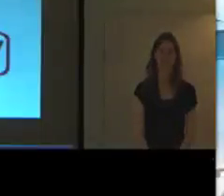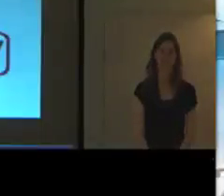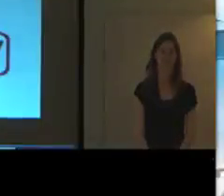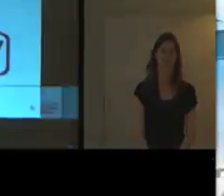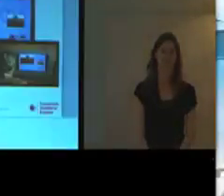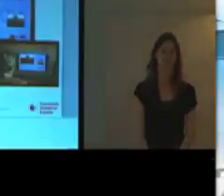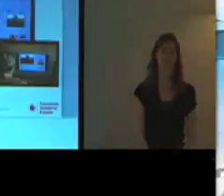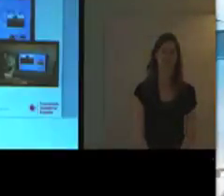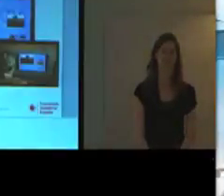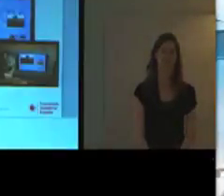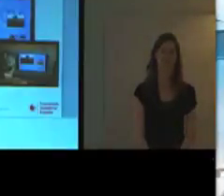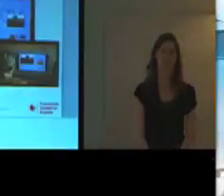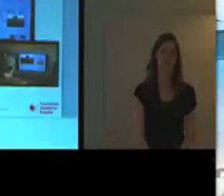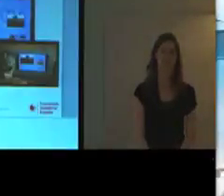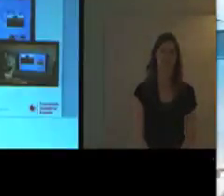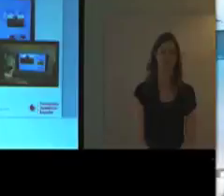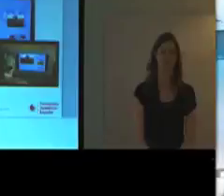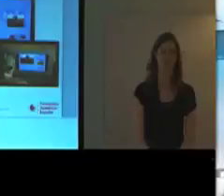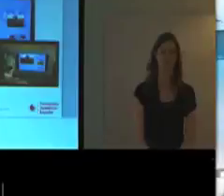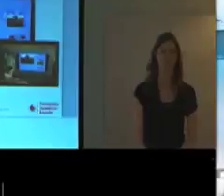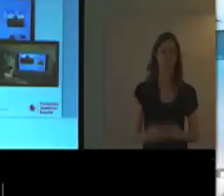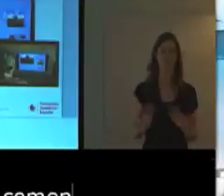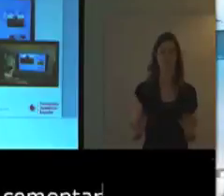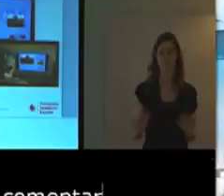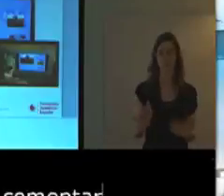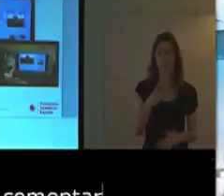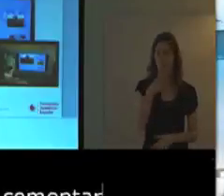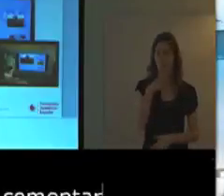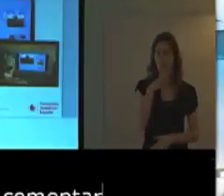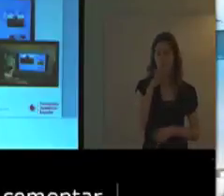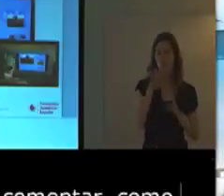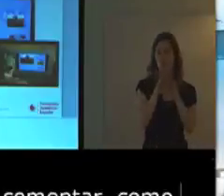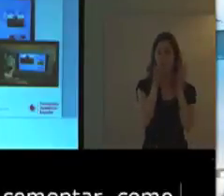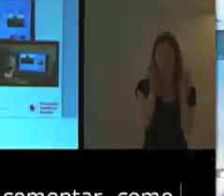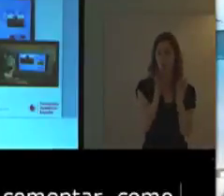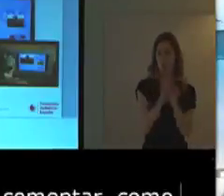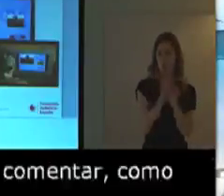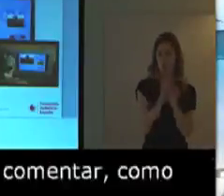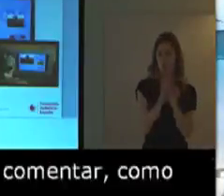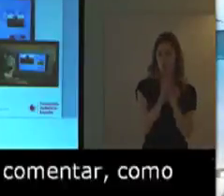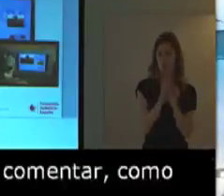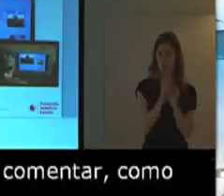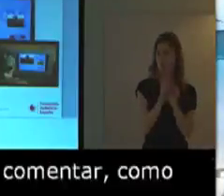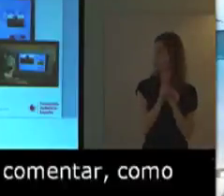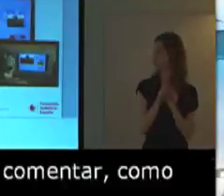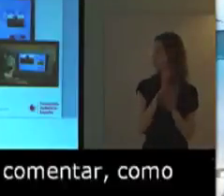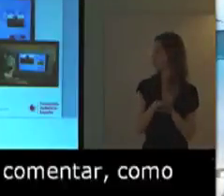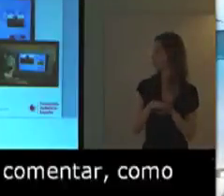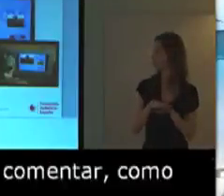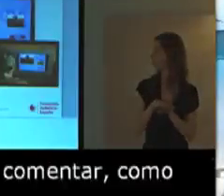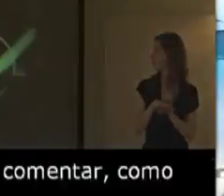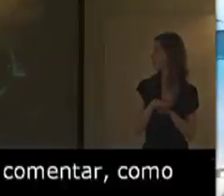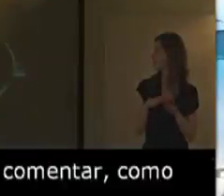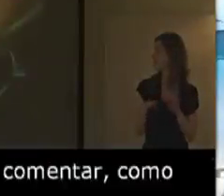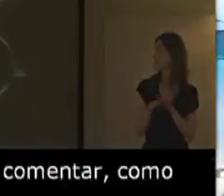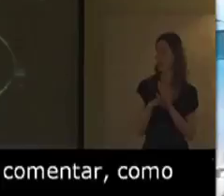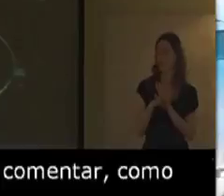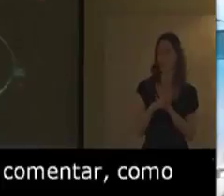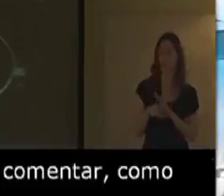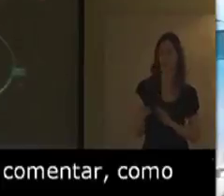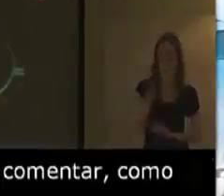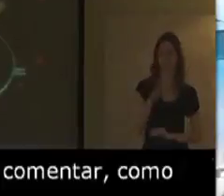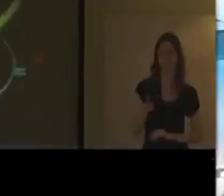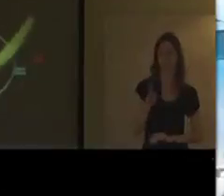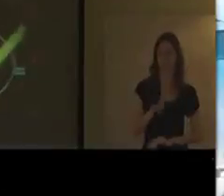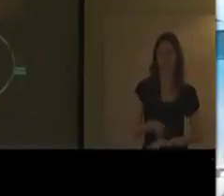Bueno, y simplemente comentar como... And to bring this presentation to an end, just comment.